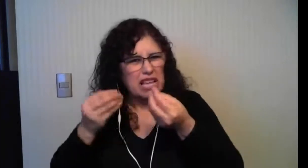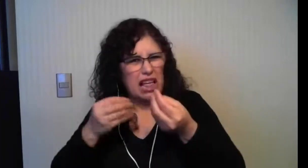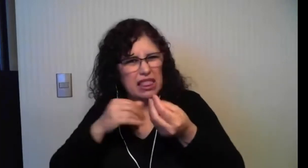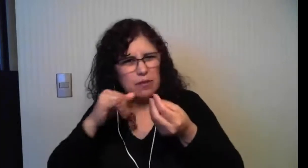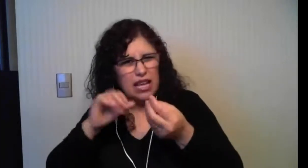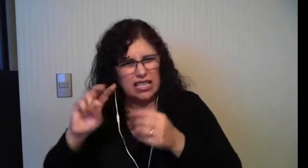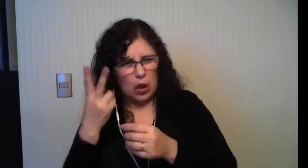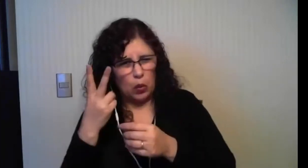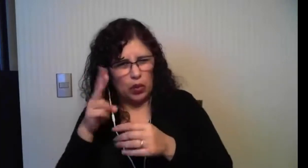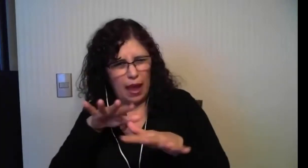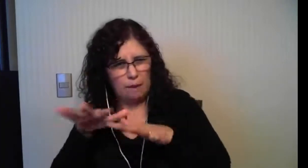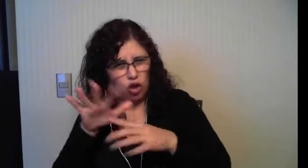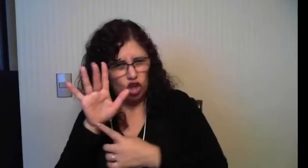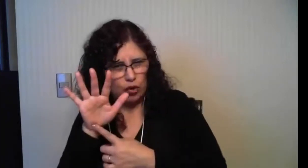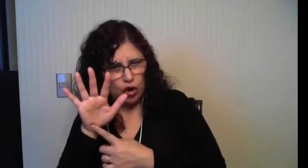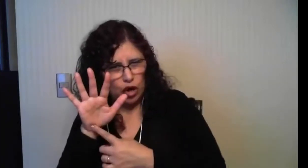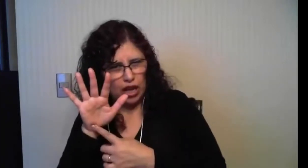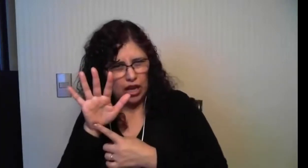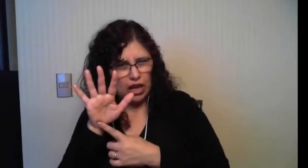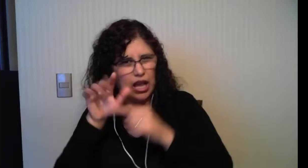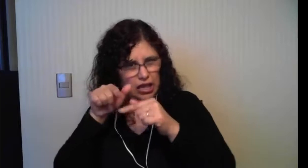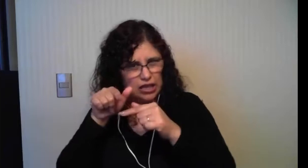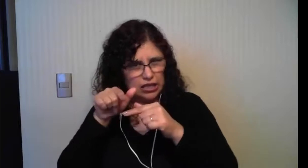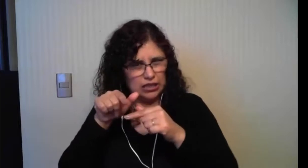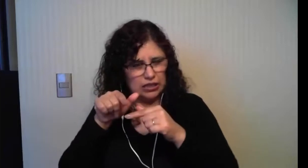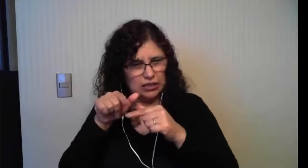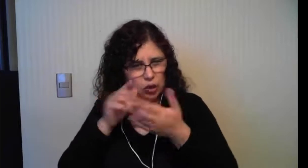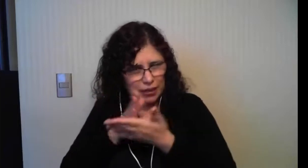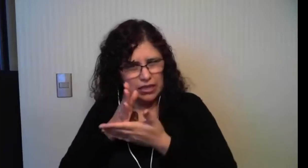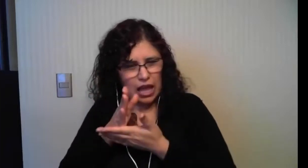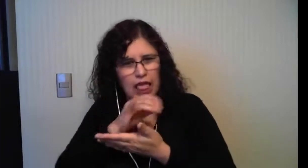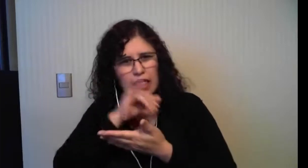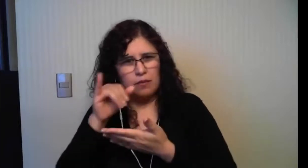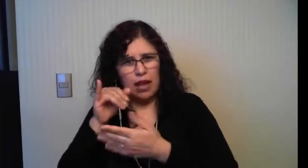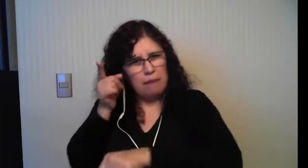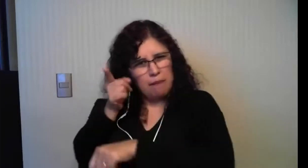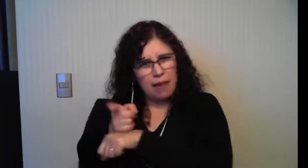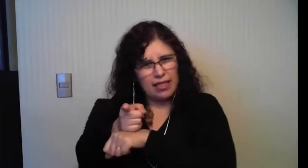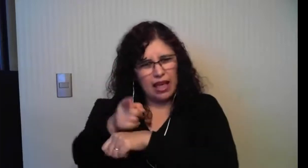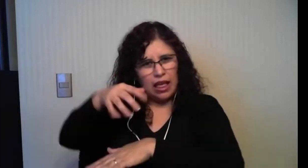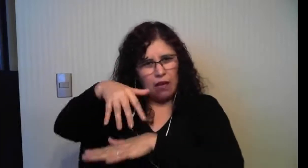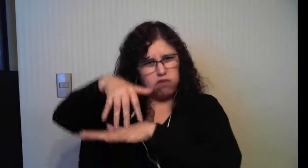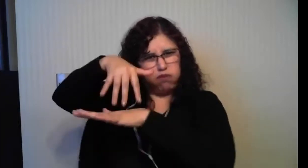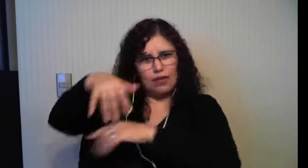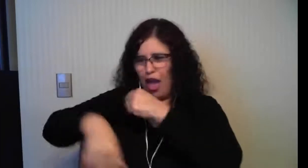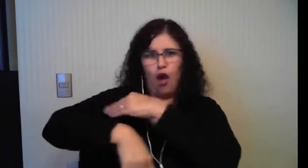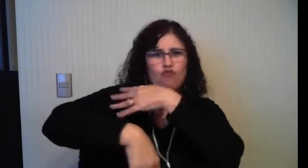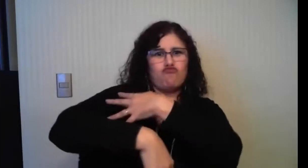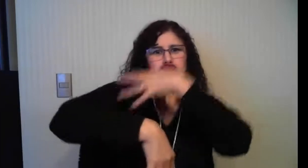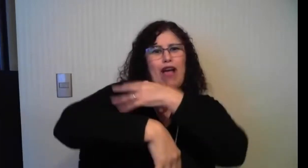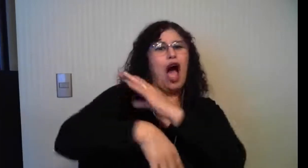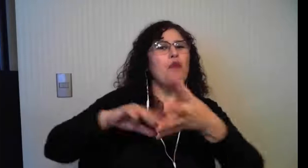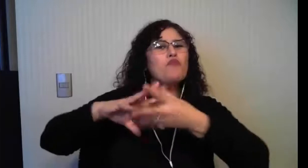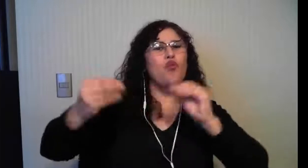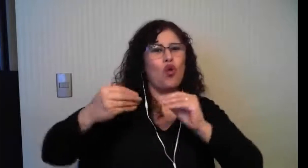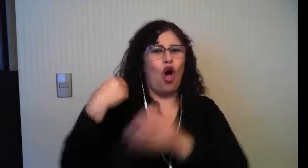segunda motoneurona. ¿Sí? Ahí, Ujú. y digamos, manda como la señal eléctrica para mover el brazo o el